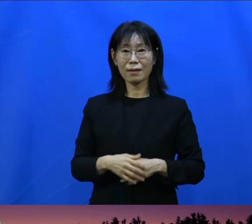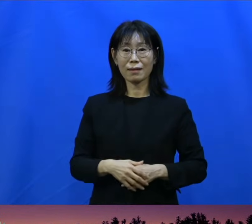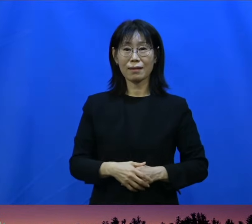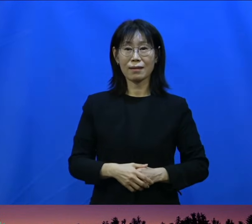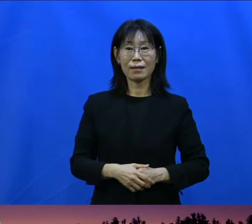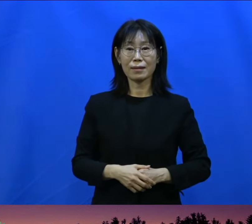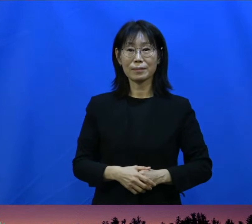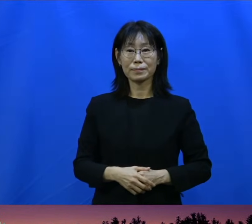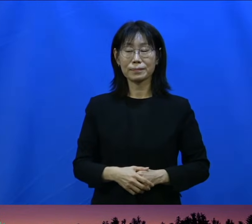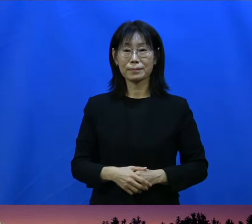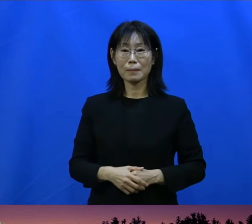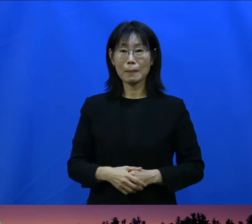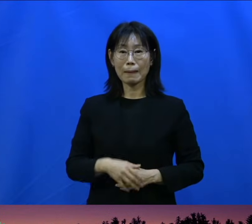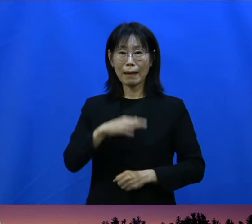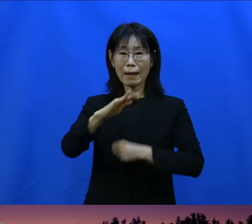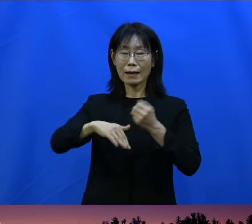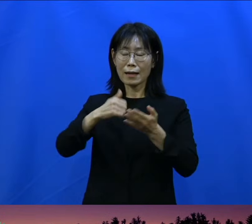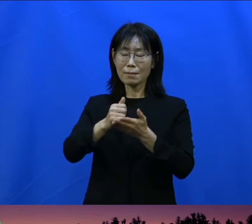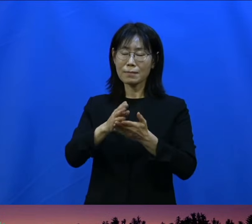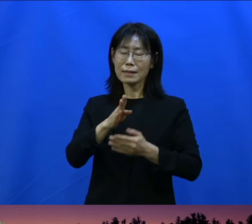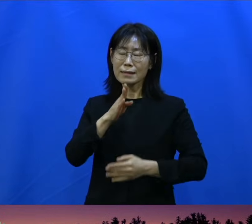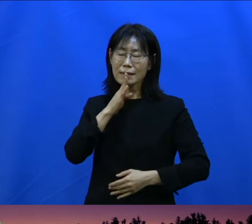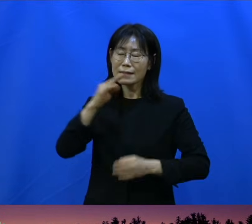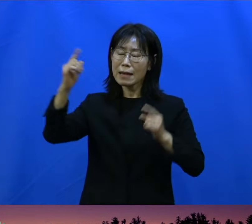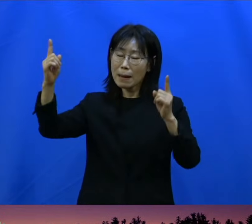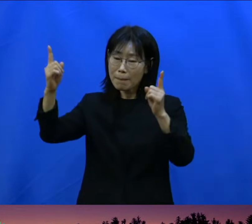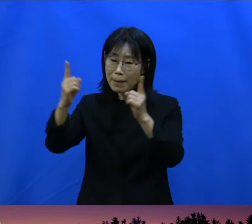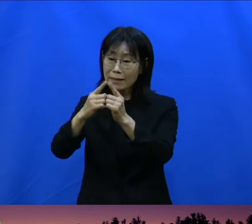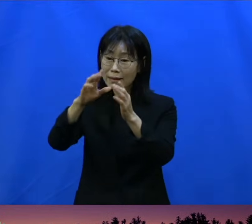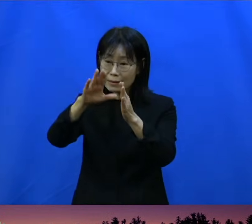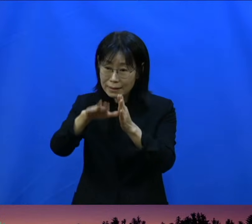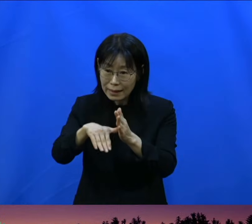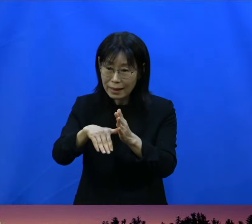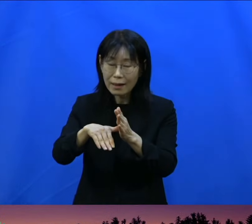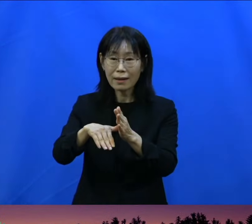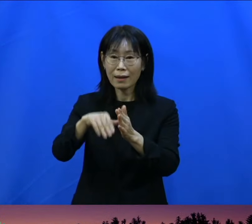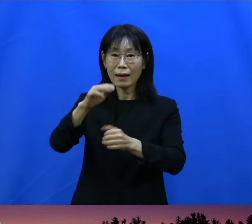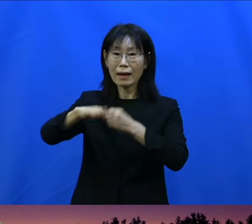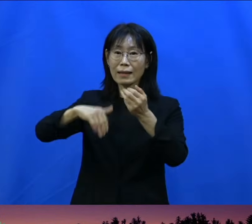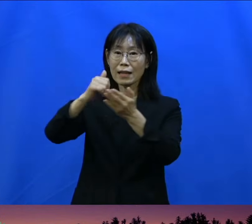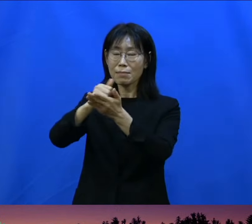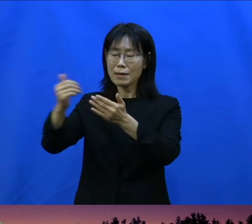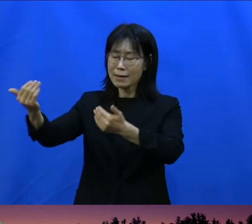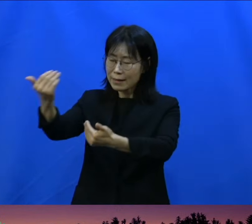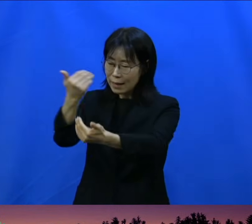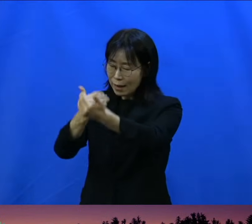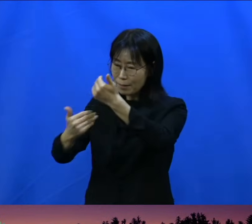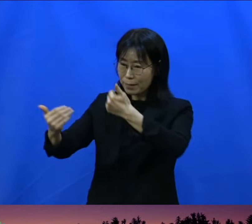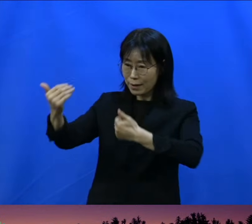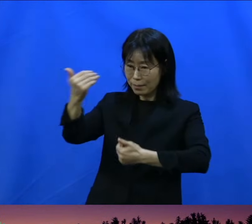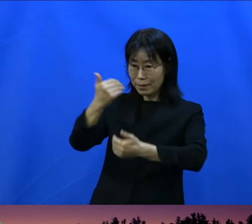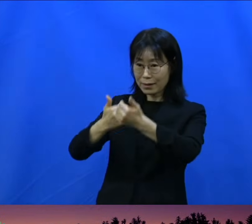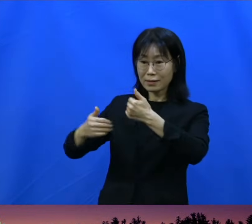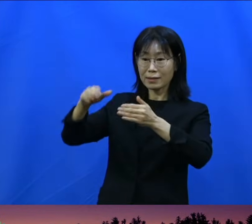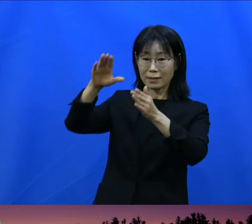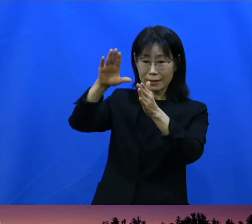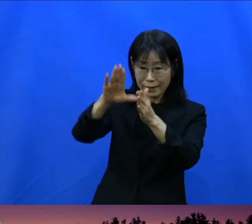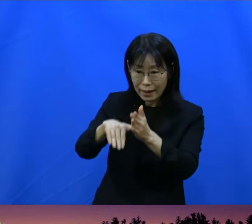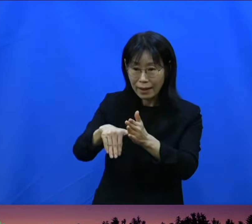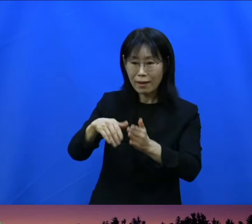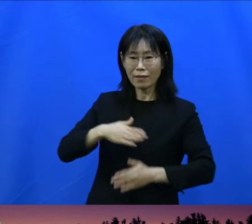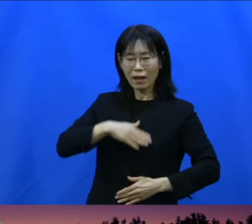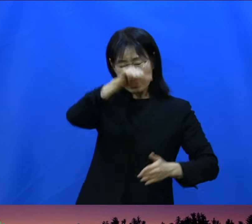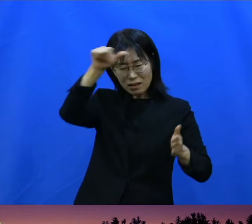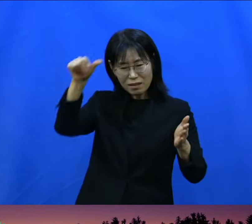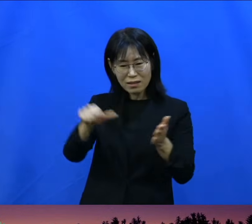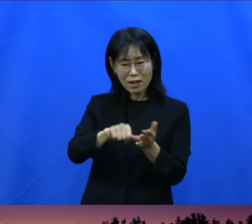그게 신적 사건이 일어나는 거예요. 그걸 우리는 카이로스라고 그러잖아요. 그죠? 하나님이 강력하게 내 삶에 개입하시는 거예요.